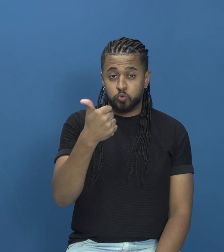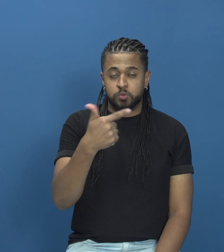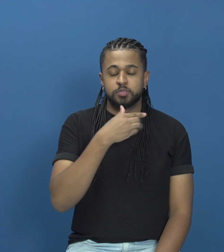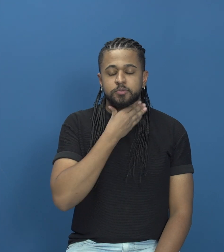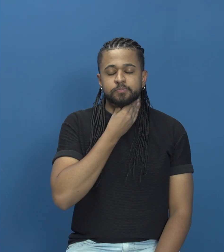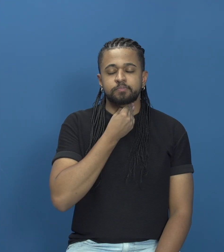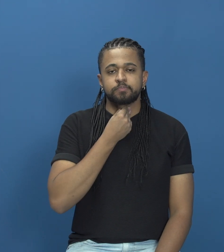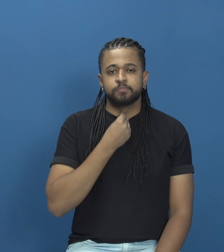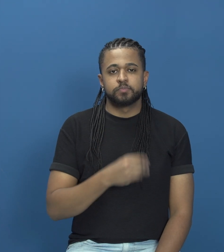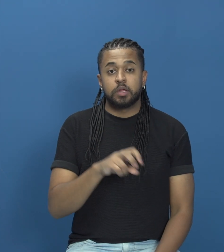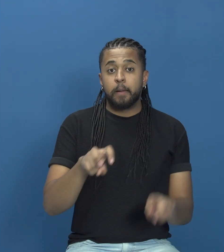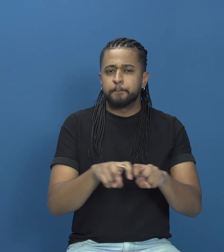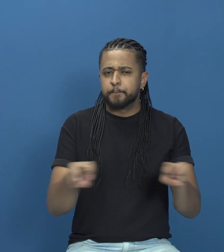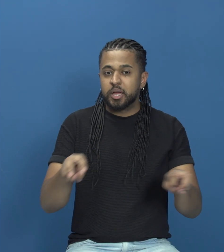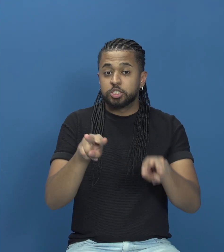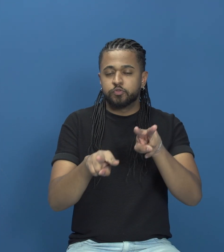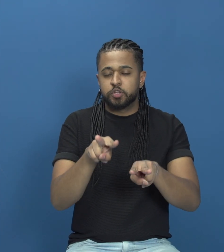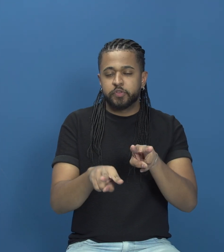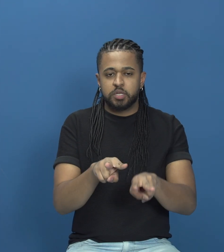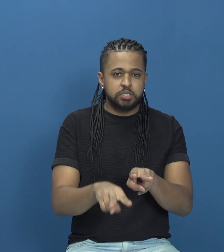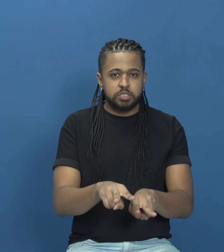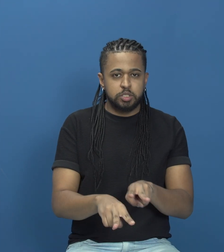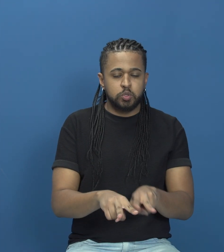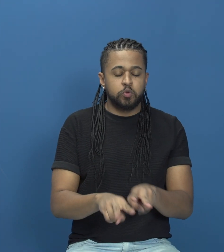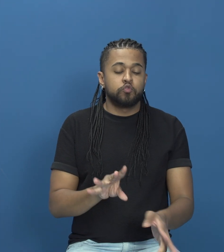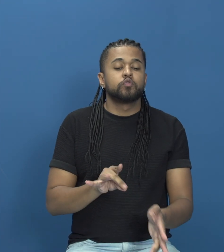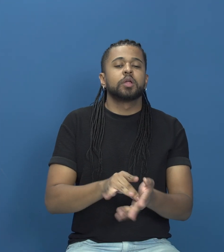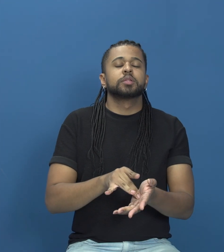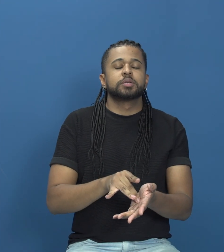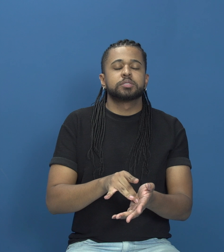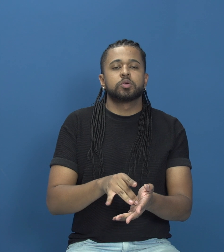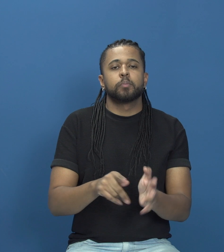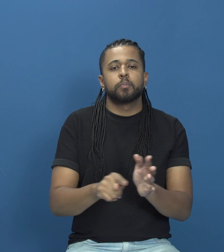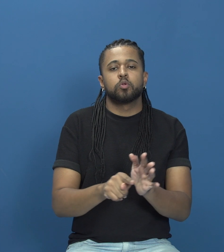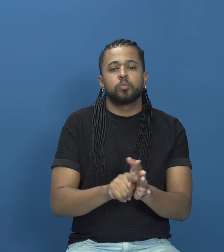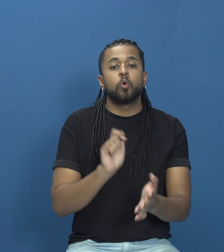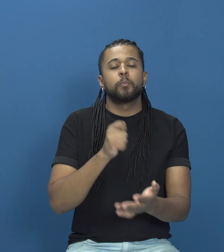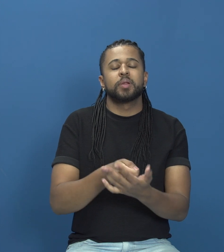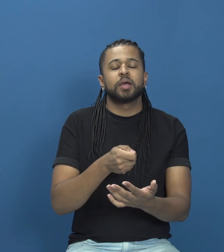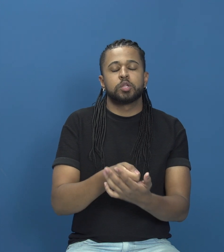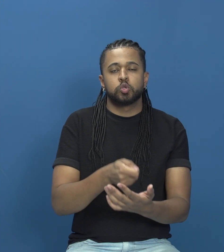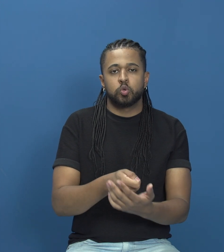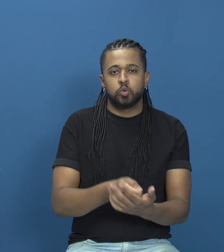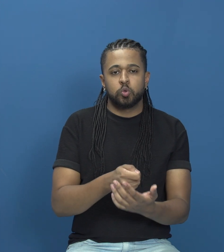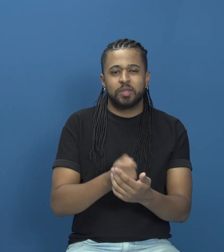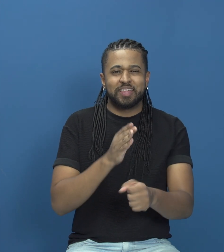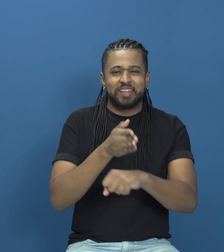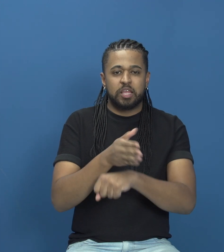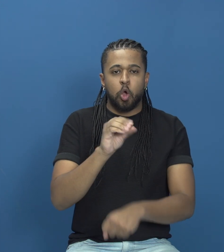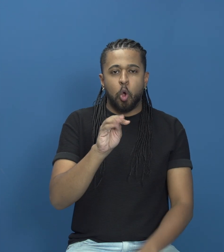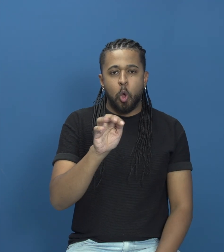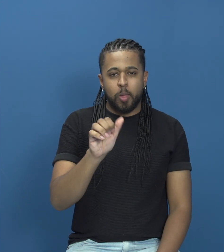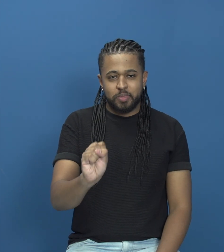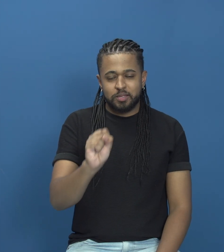11.12 Da banca de verificação e validação dos requisitos obrigatórios para ingresso nas